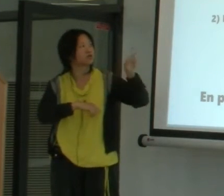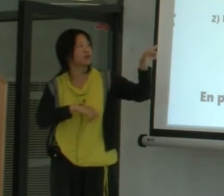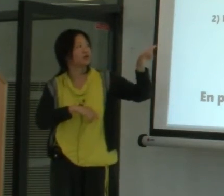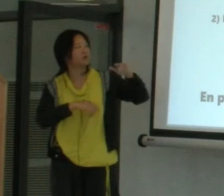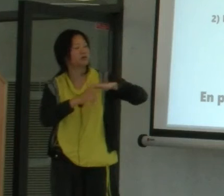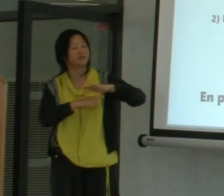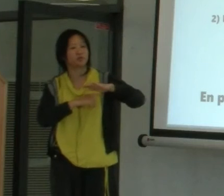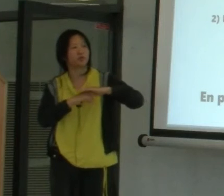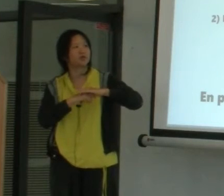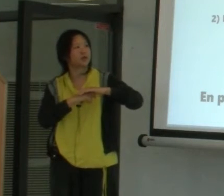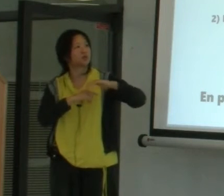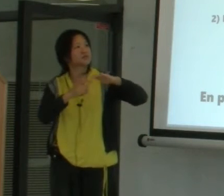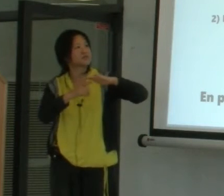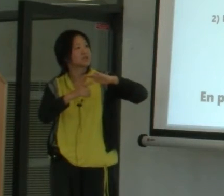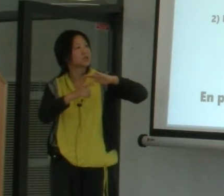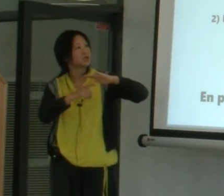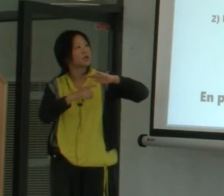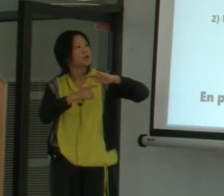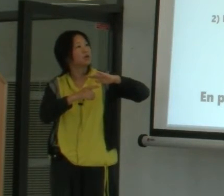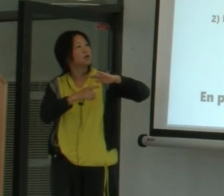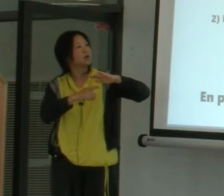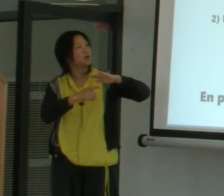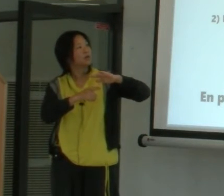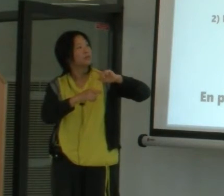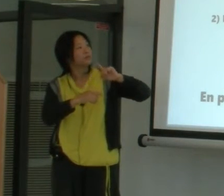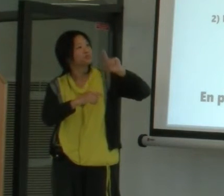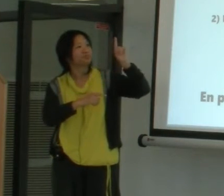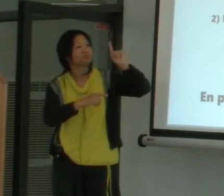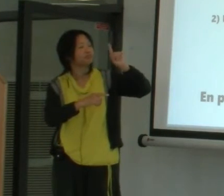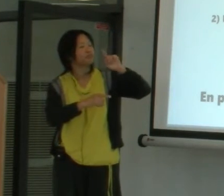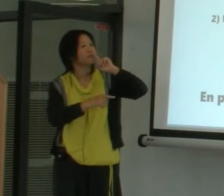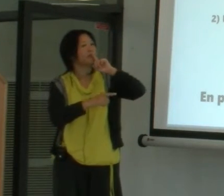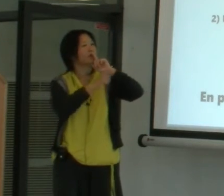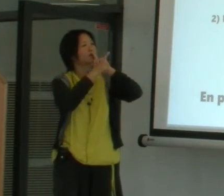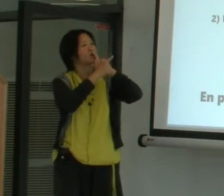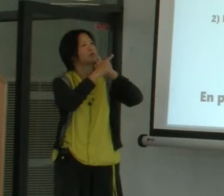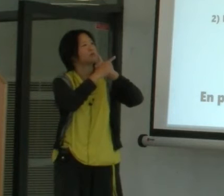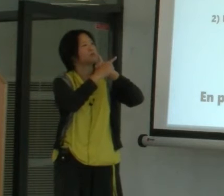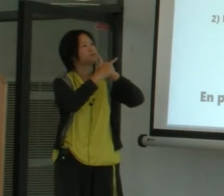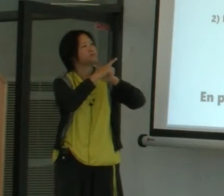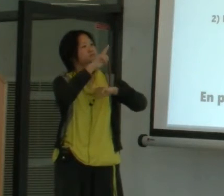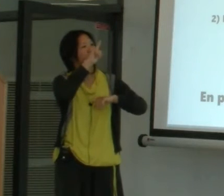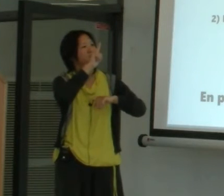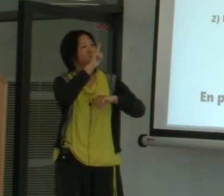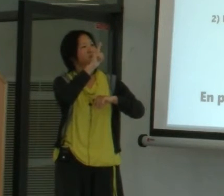Voilà, donc il y a un développeur qui a commencé.